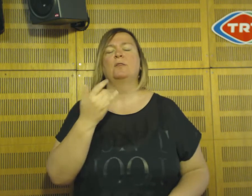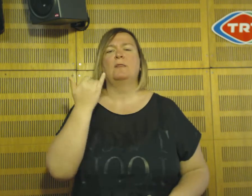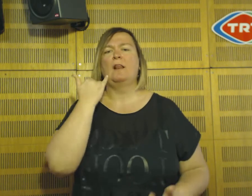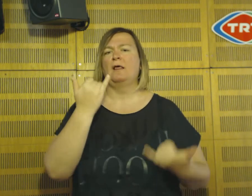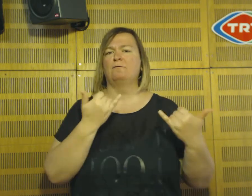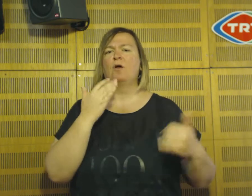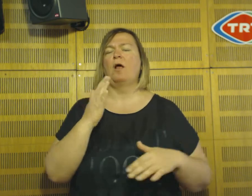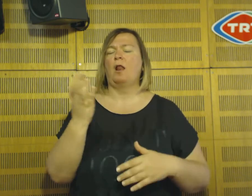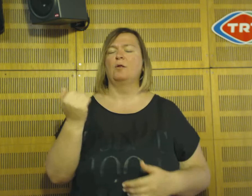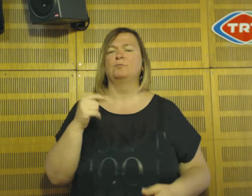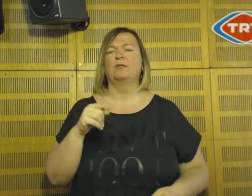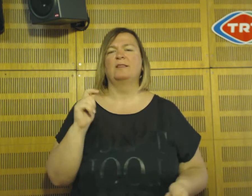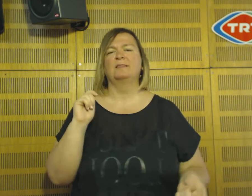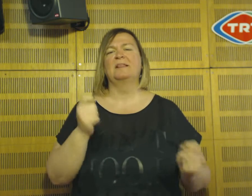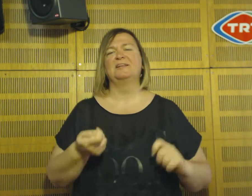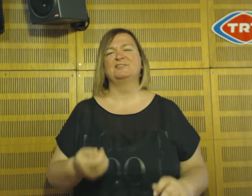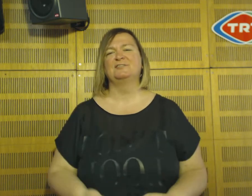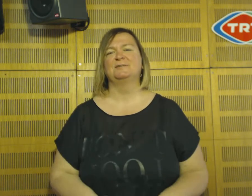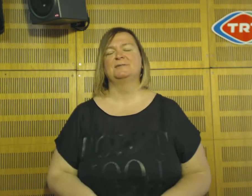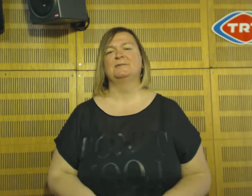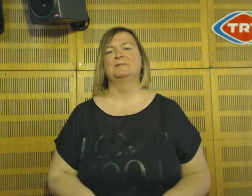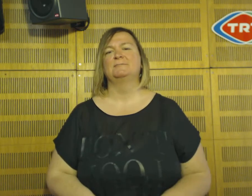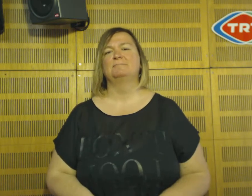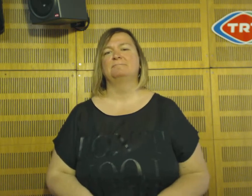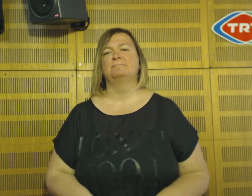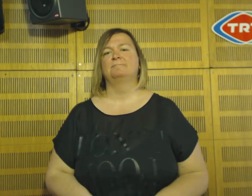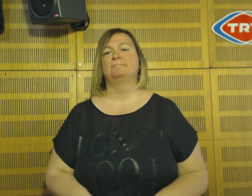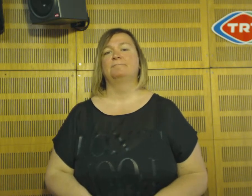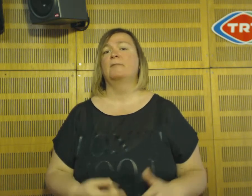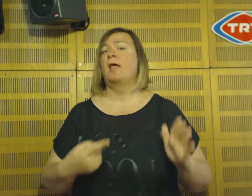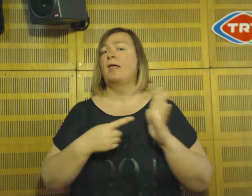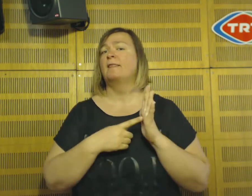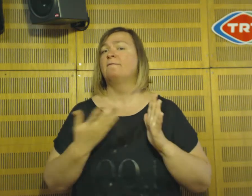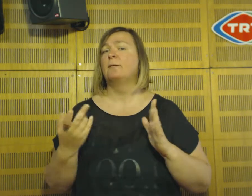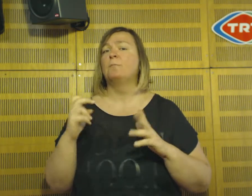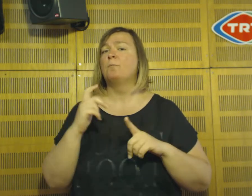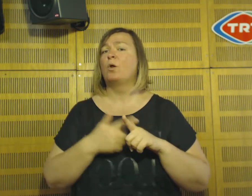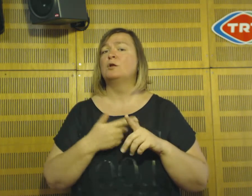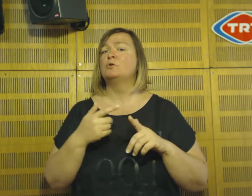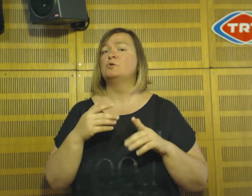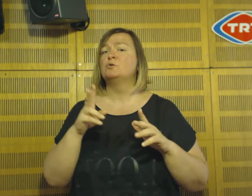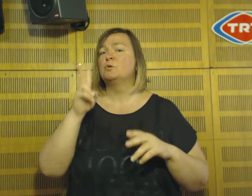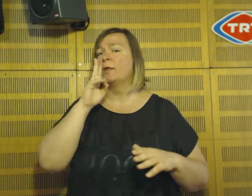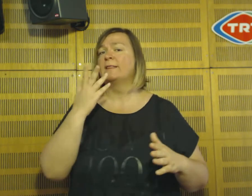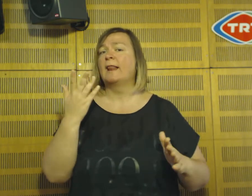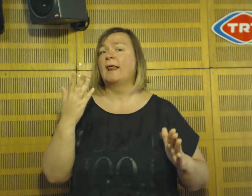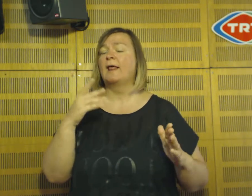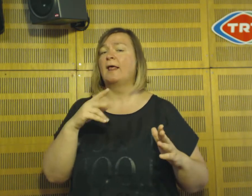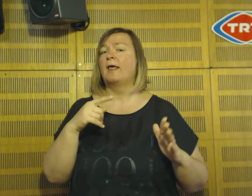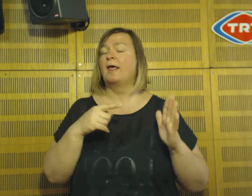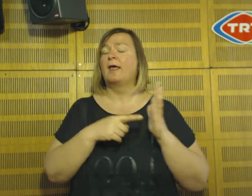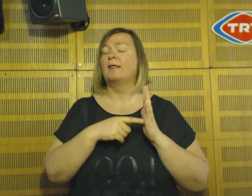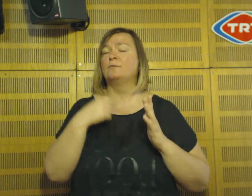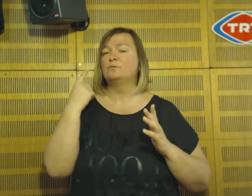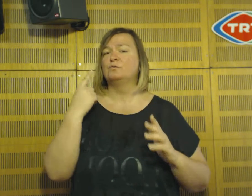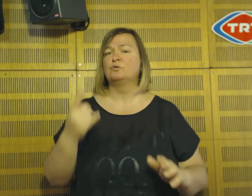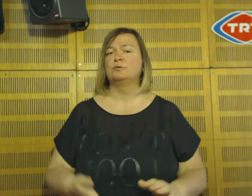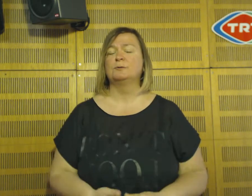da alıyoruz. Bu da değişik bir taraf. Evet. Peki hedef nedir? Projenin sonunda nereye ulaşmayı amaçlıyorsunuz? Bu